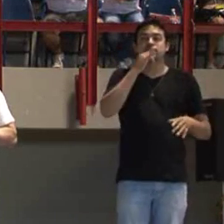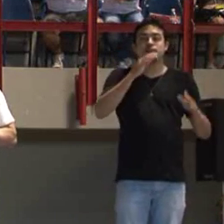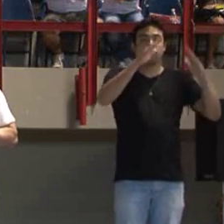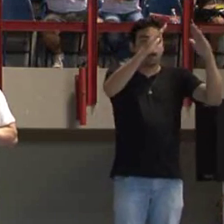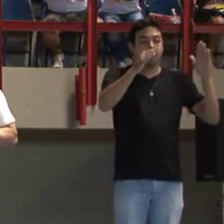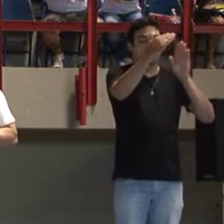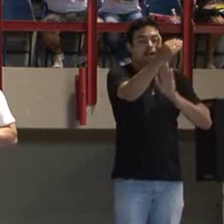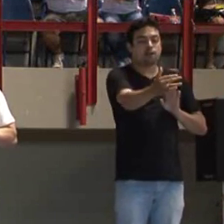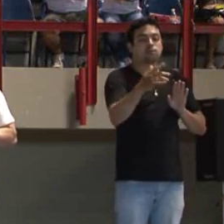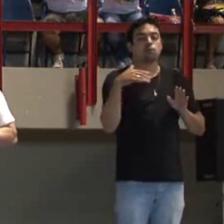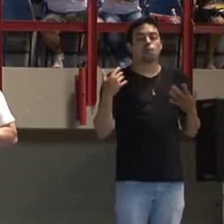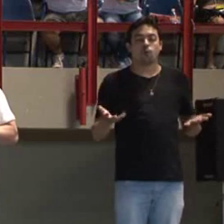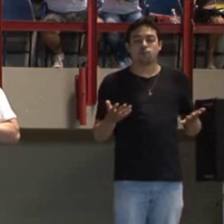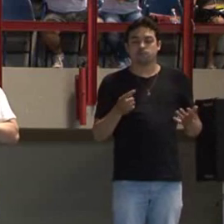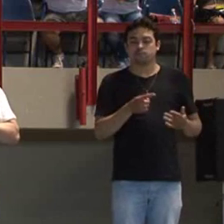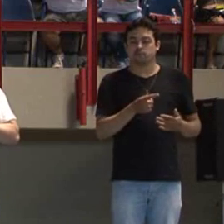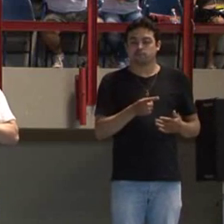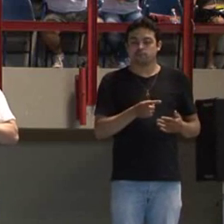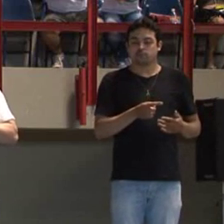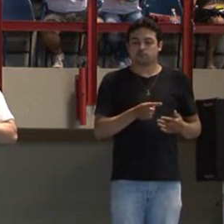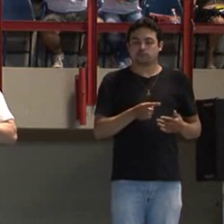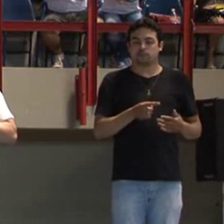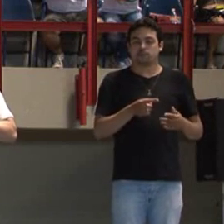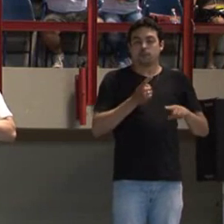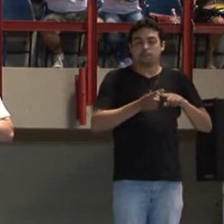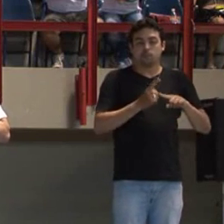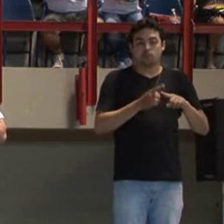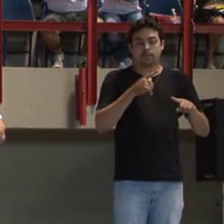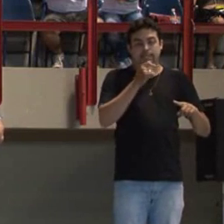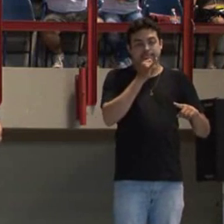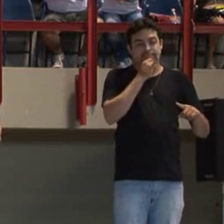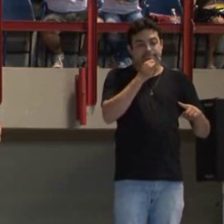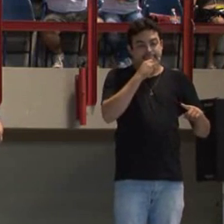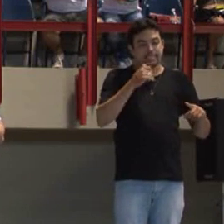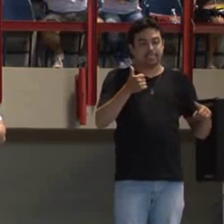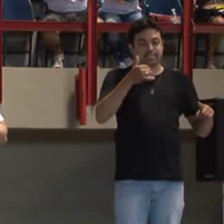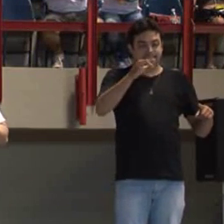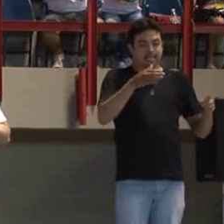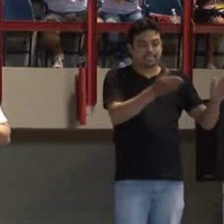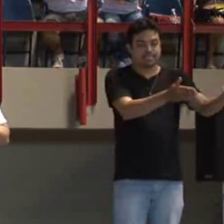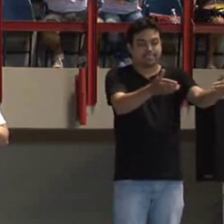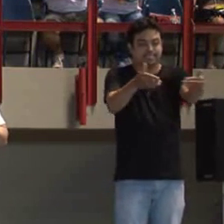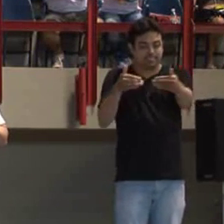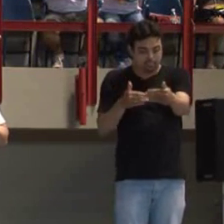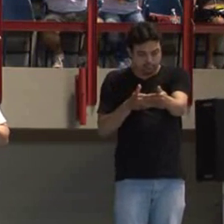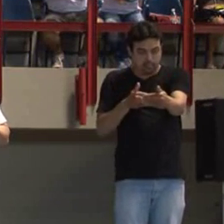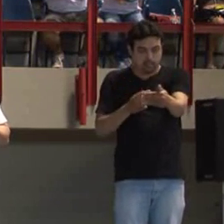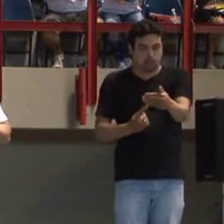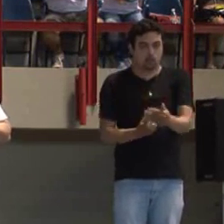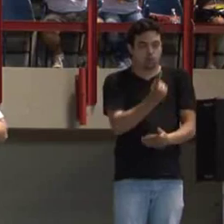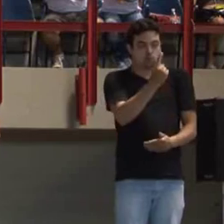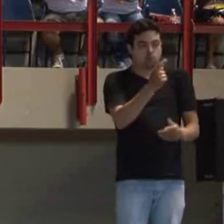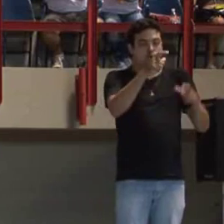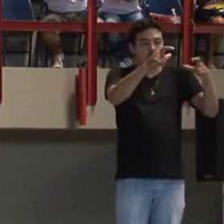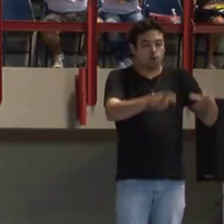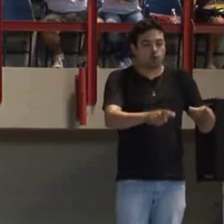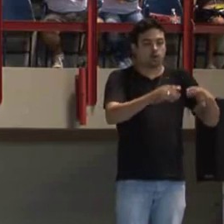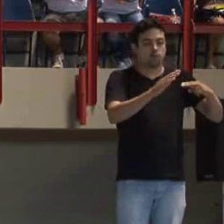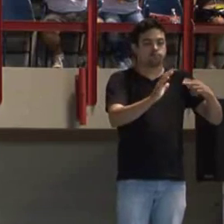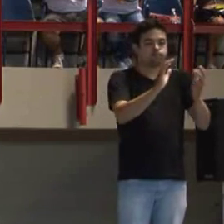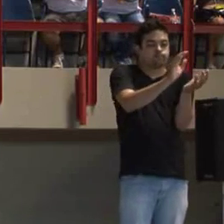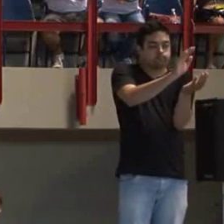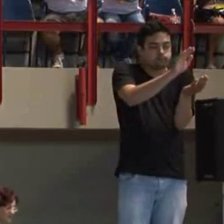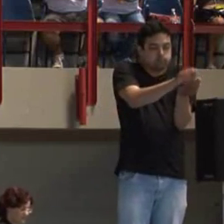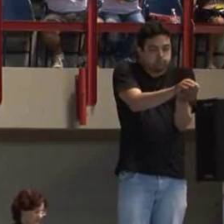pirâmide? Sabe qual era a armadilha da pirâmide? Porque você tinha 10 salas, só uma levava no local onde estava o sarcófago.